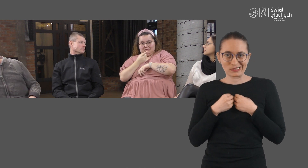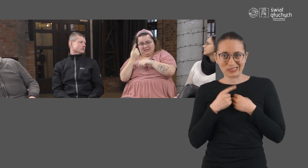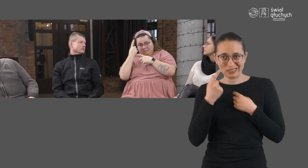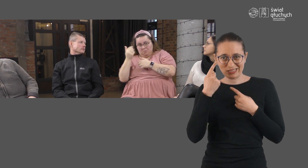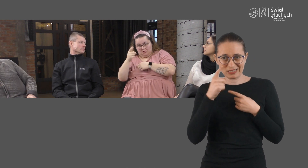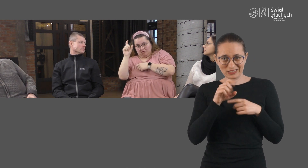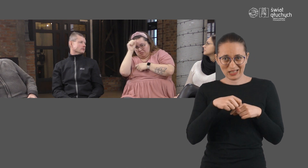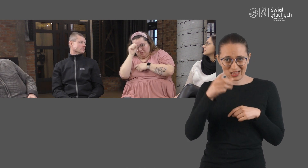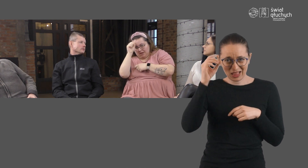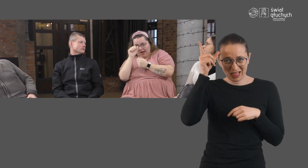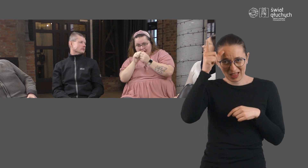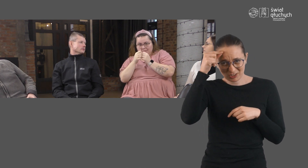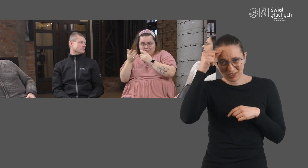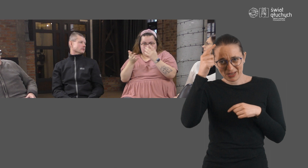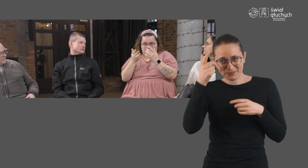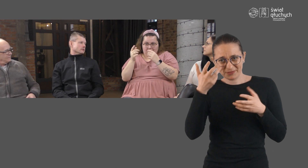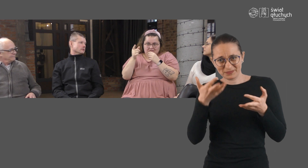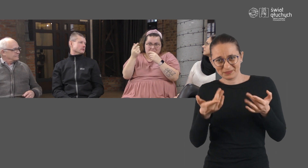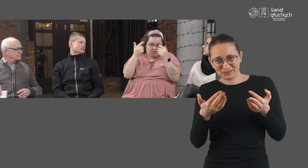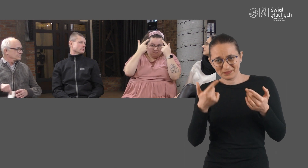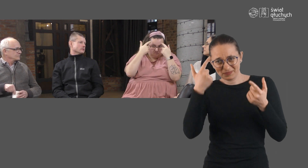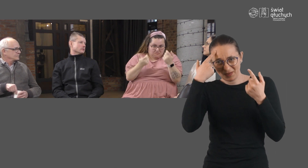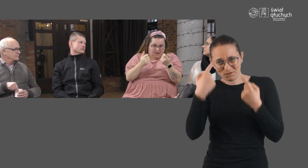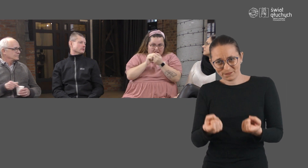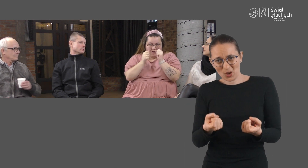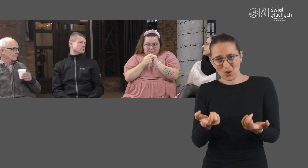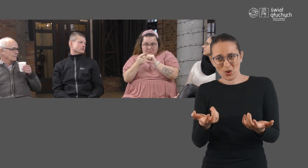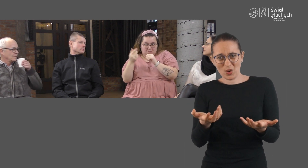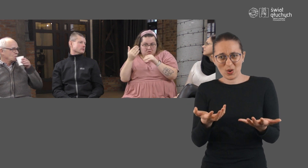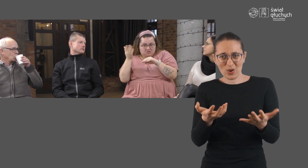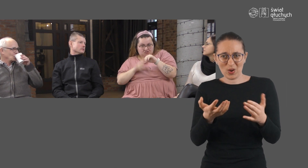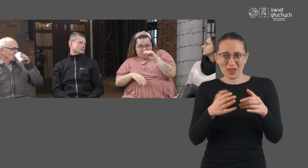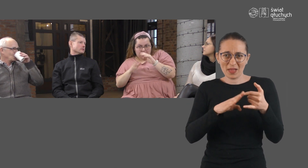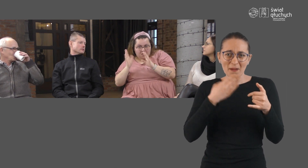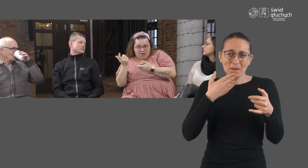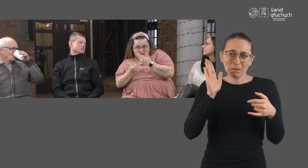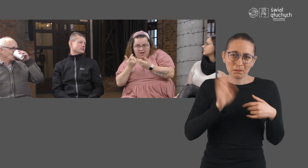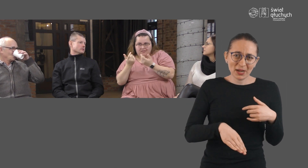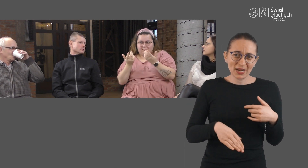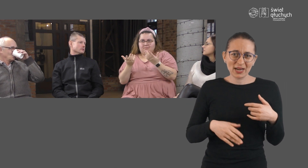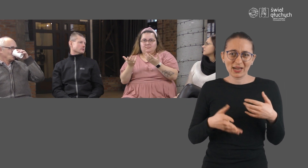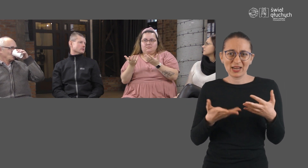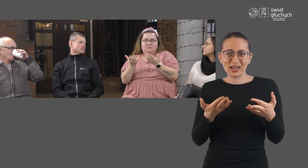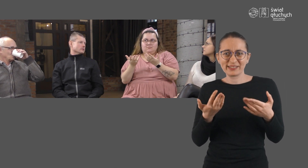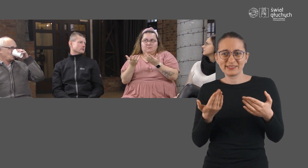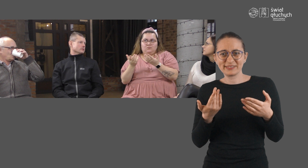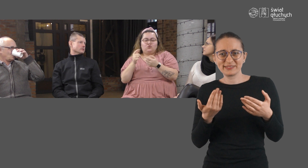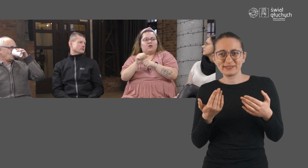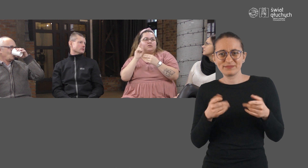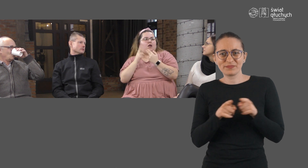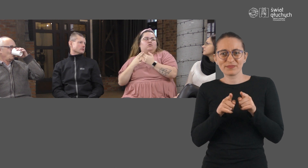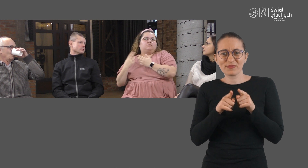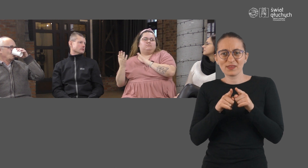Przyjęcie osoby głuchej do pracy. Może ona jest głupia, może nie za